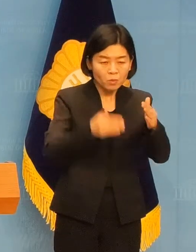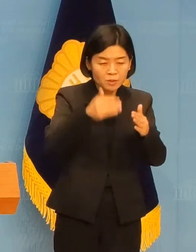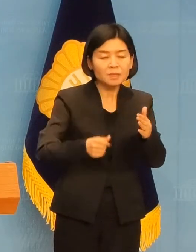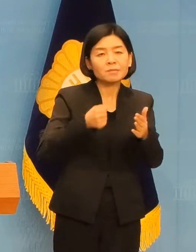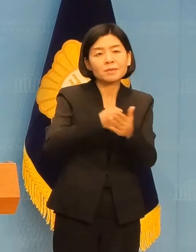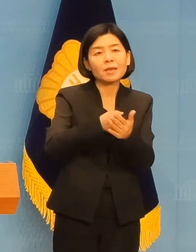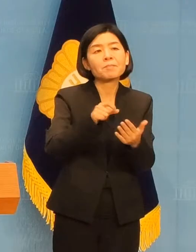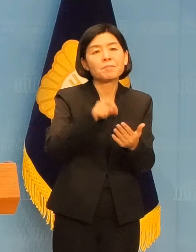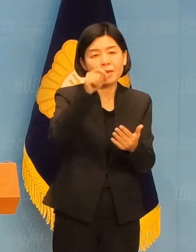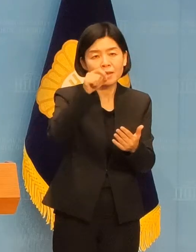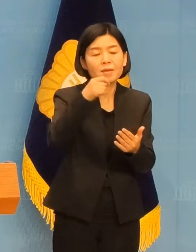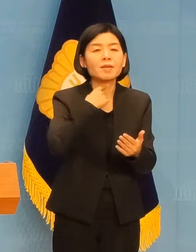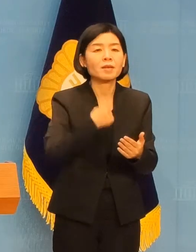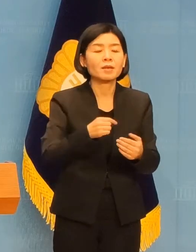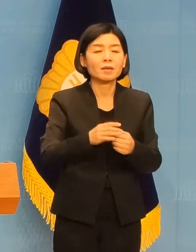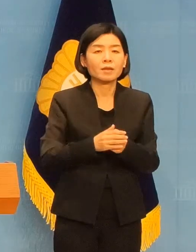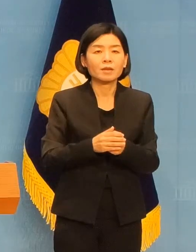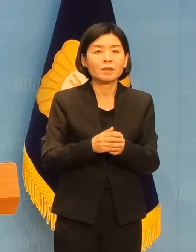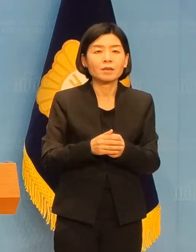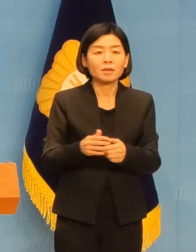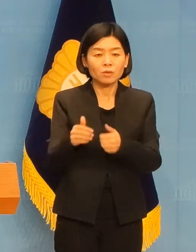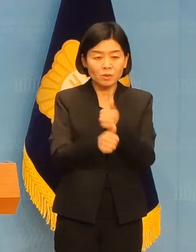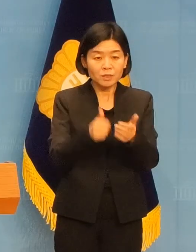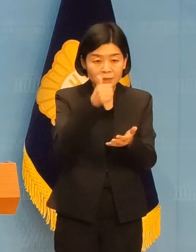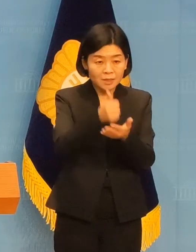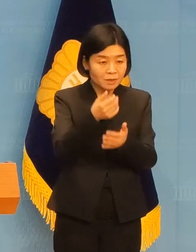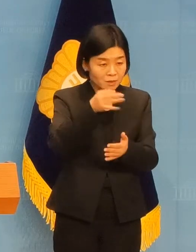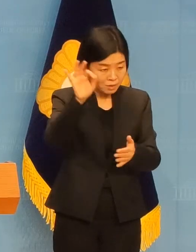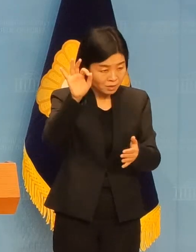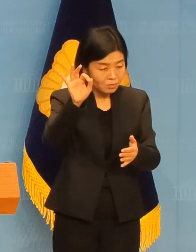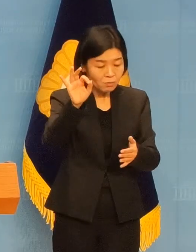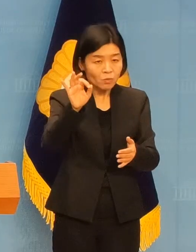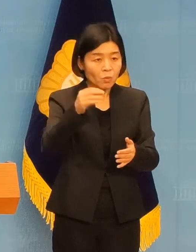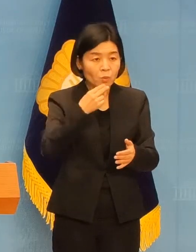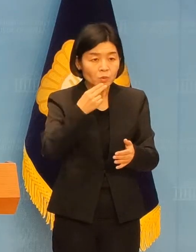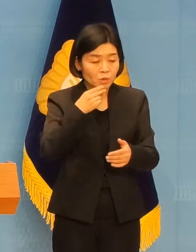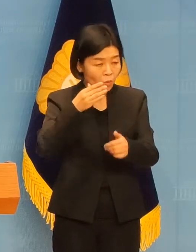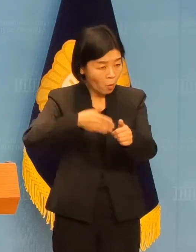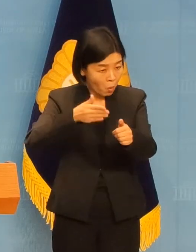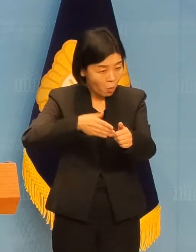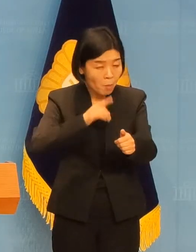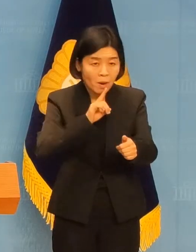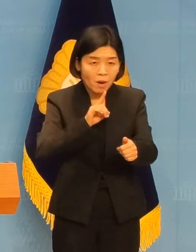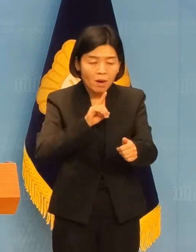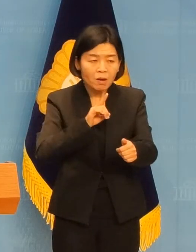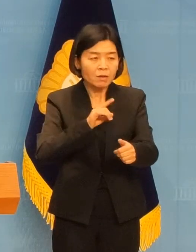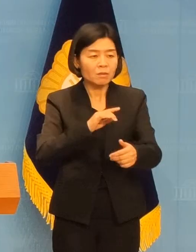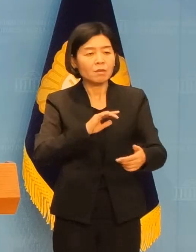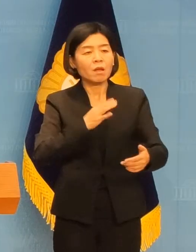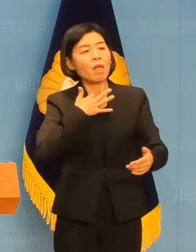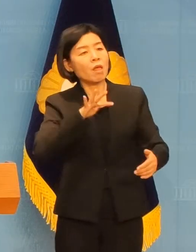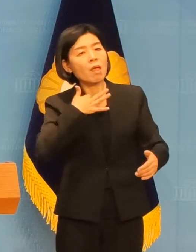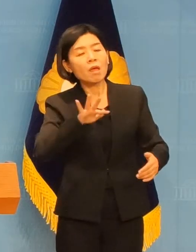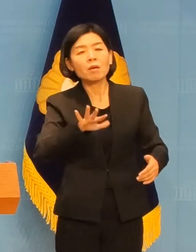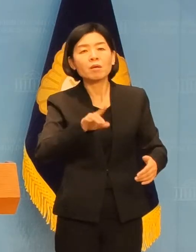안건입니다. 위원장 승인 없이 나올 수 없는 권고안을 부정하는 것은 국민